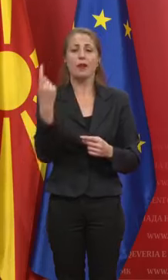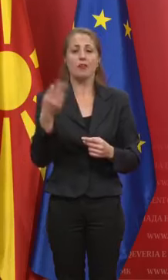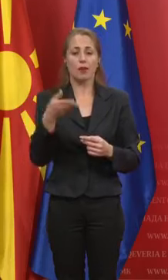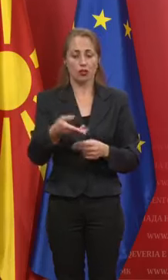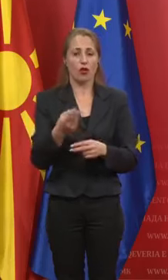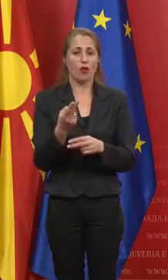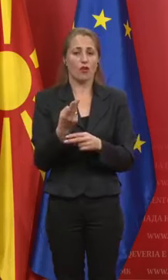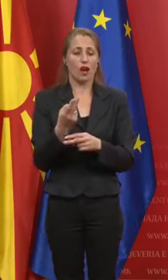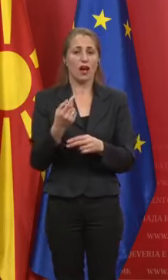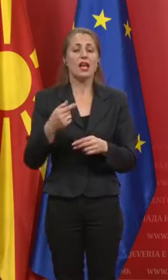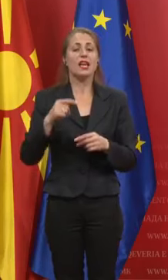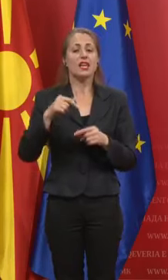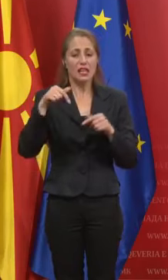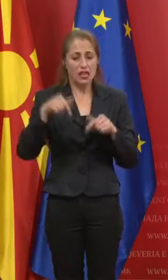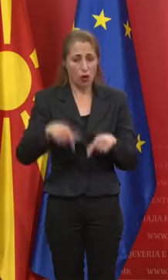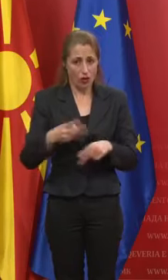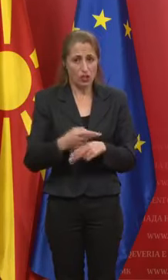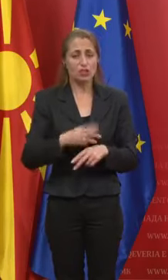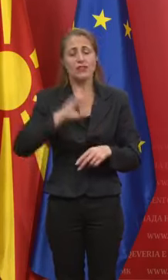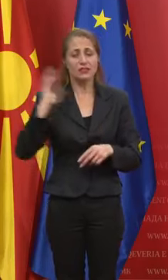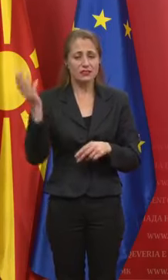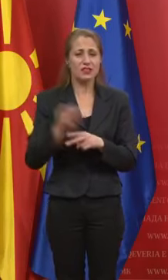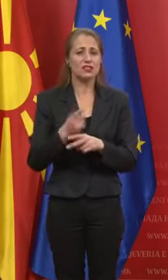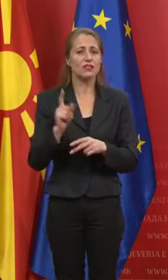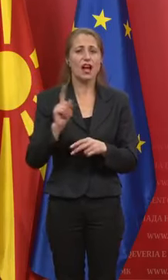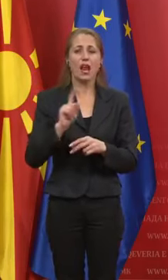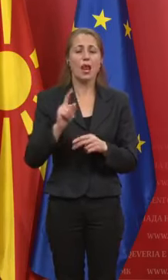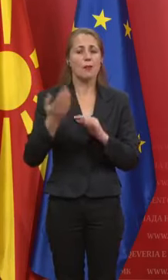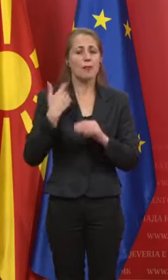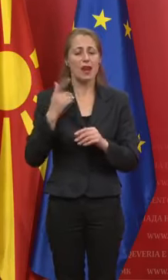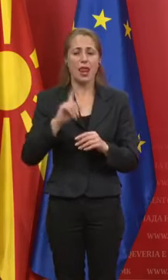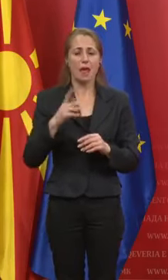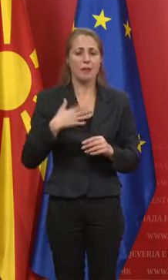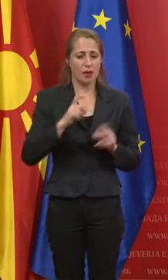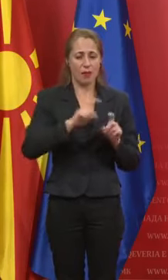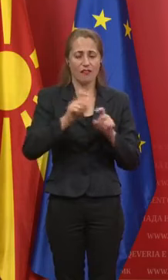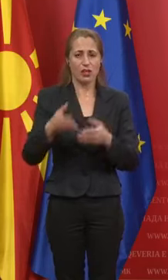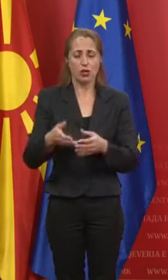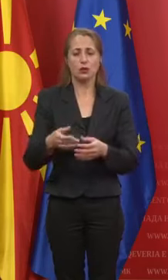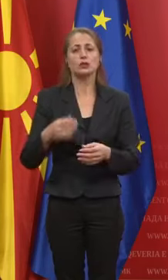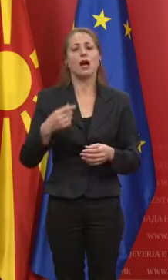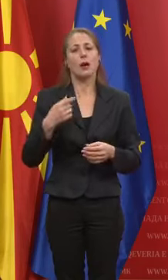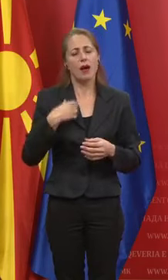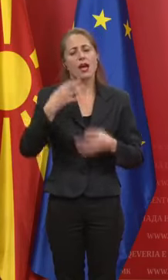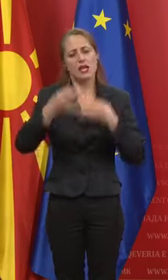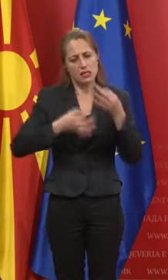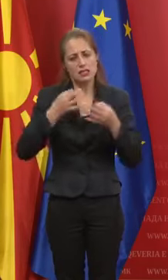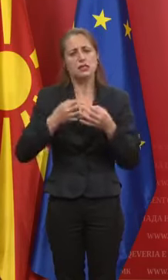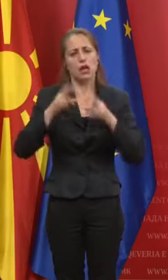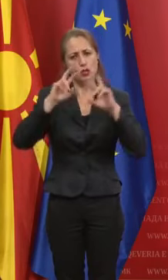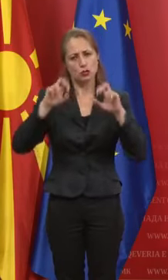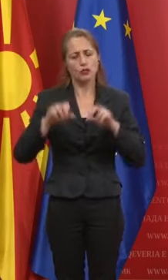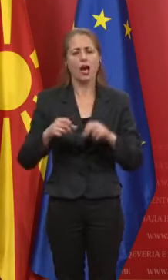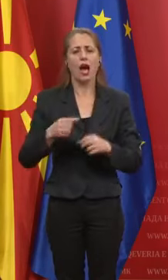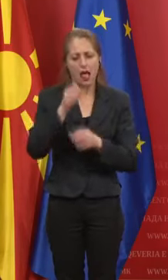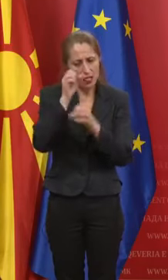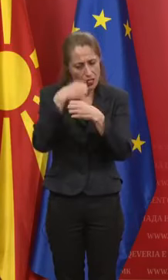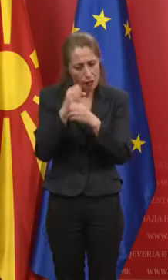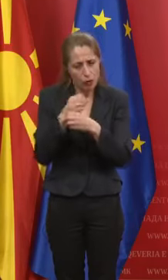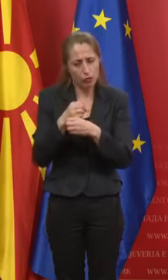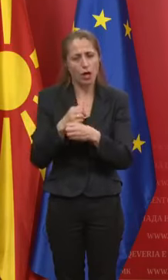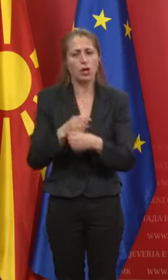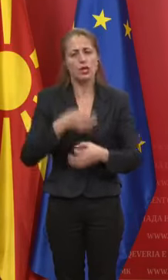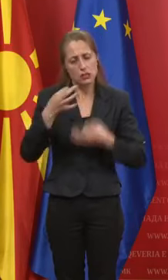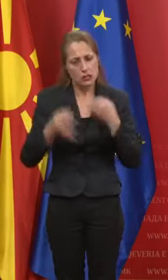една земја во светот, и верувам дека многу ќе научиме од истражувањата и од клиничките студии и од лабораториските